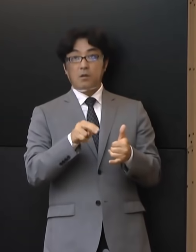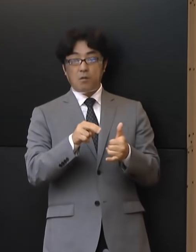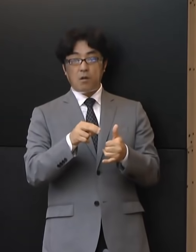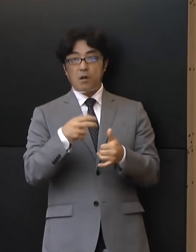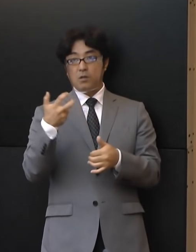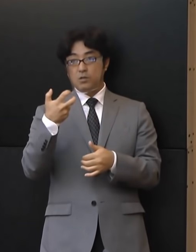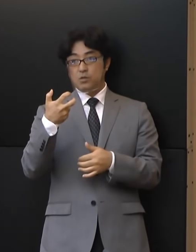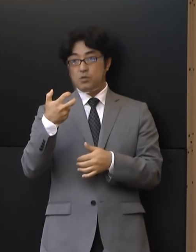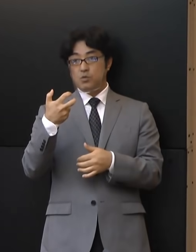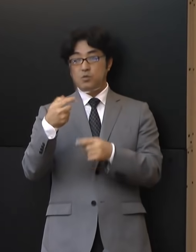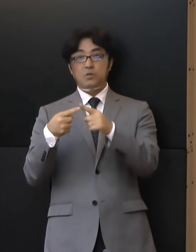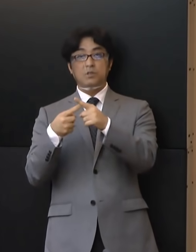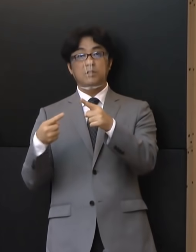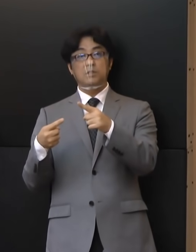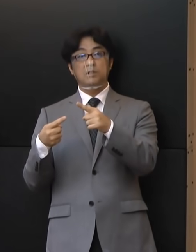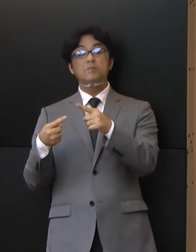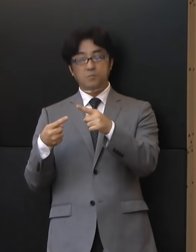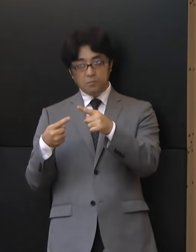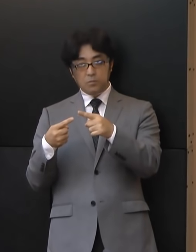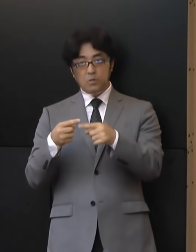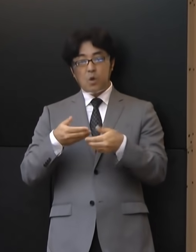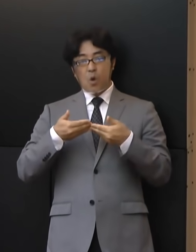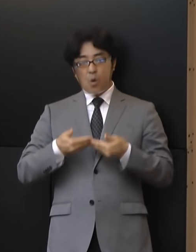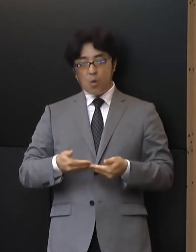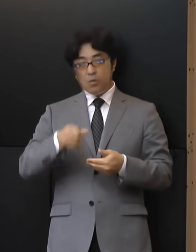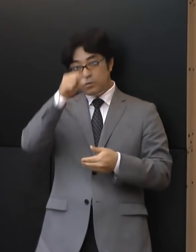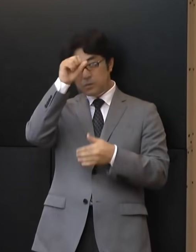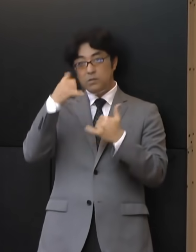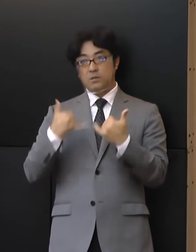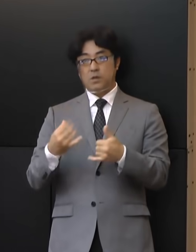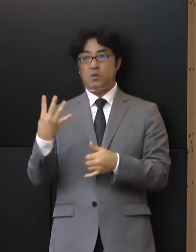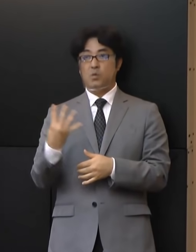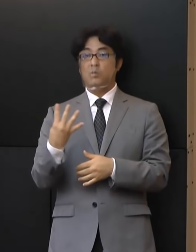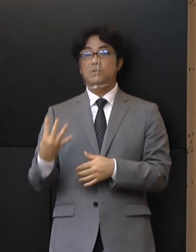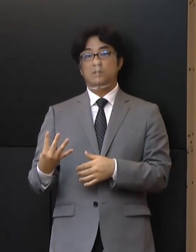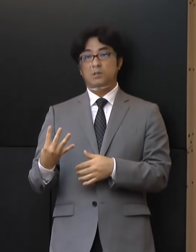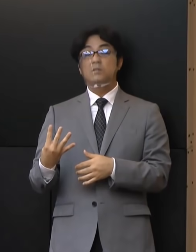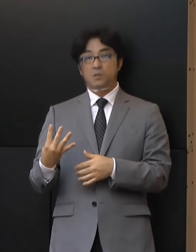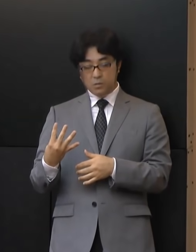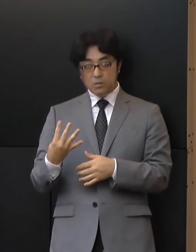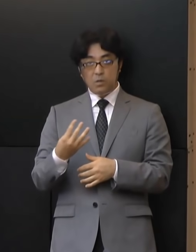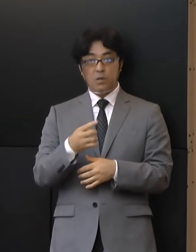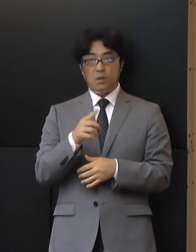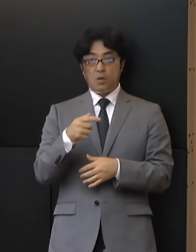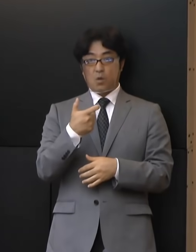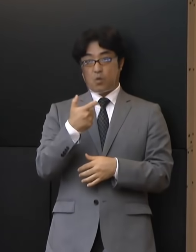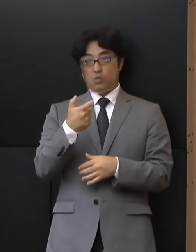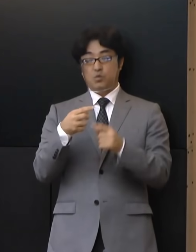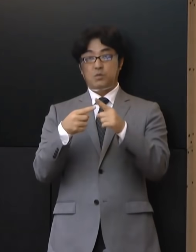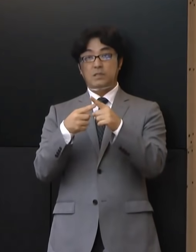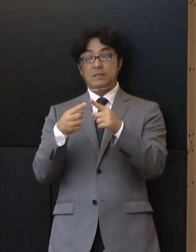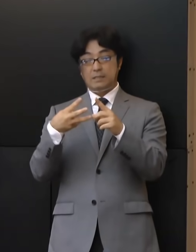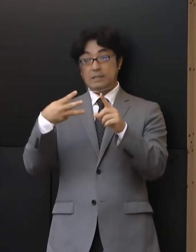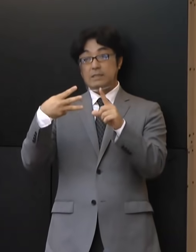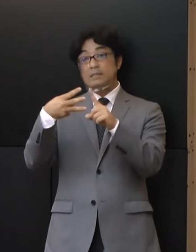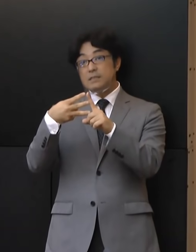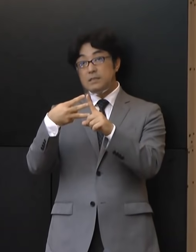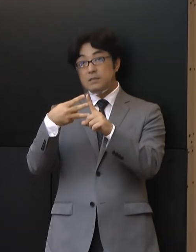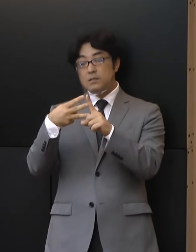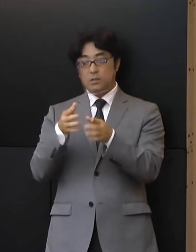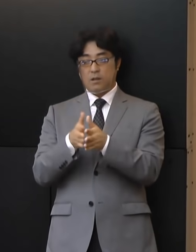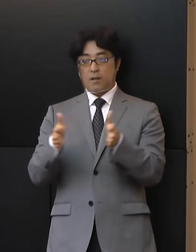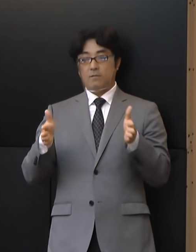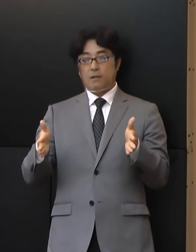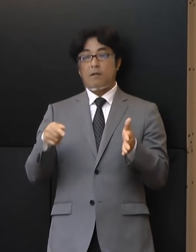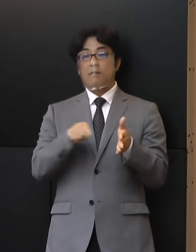となり、重症例は4名、倍加日数は60日となり、比較的落ち着いた状況になっております